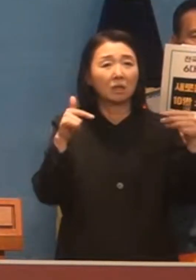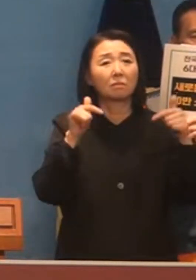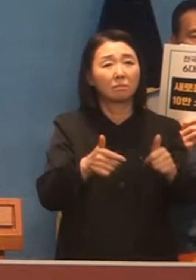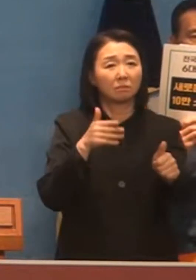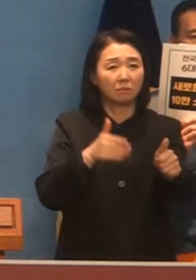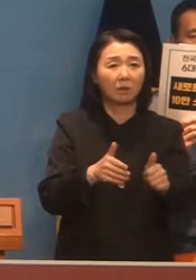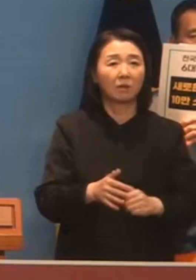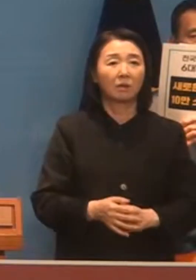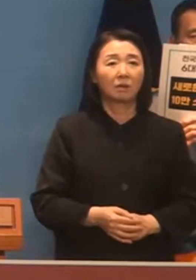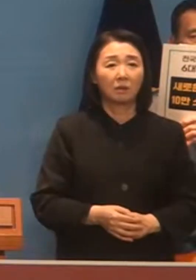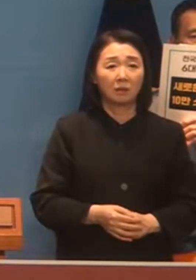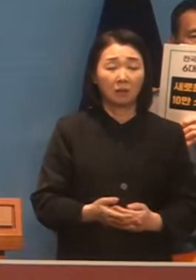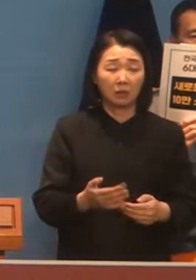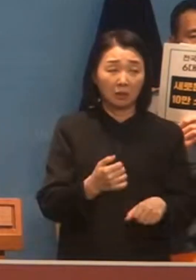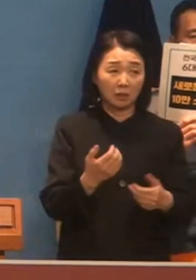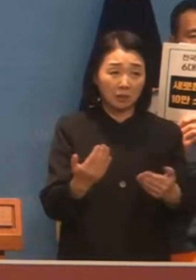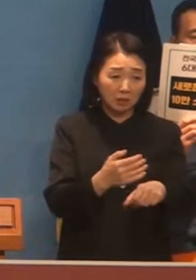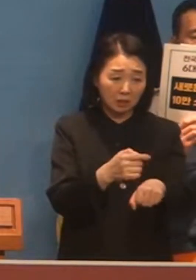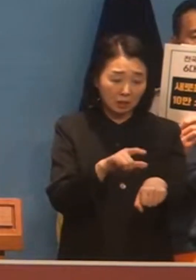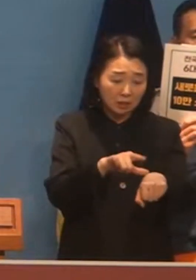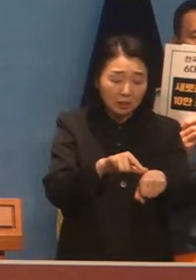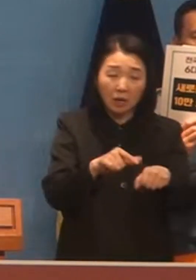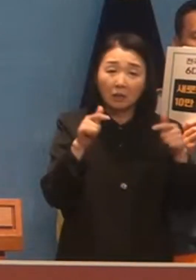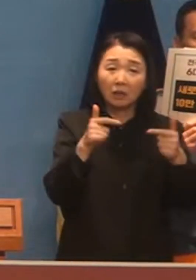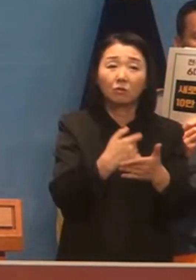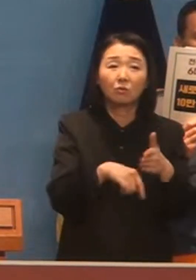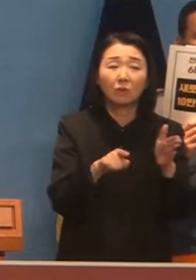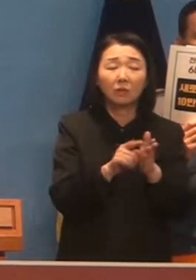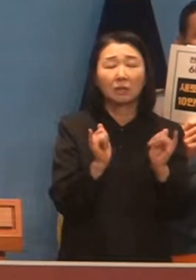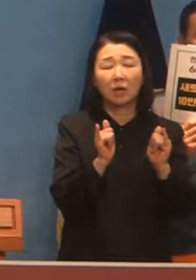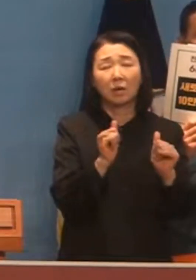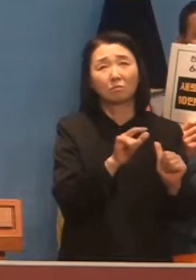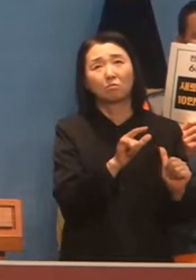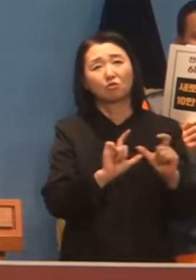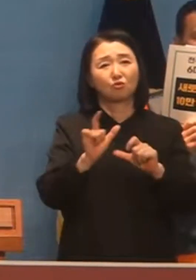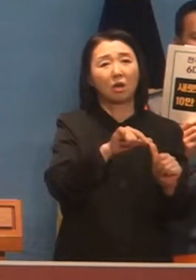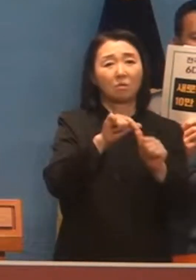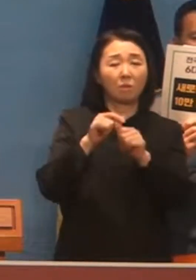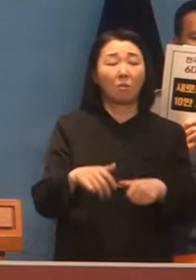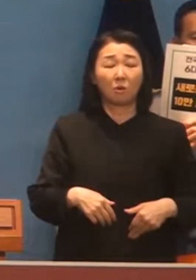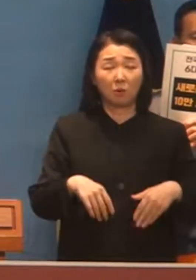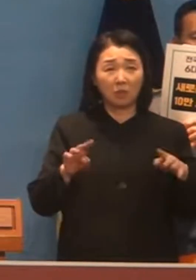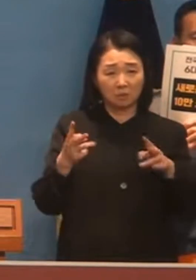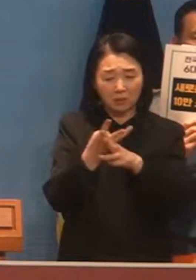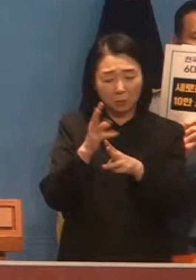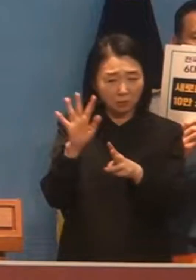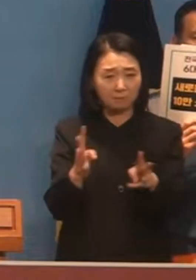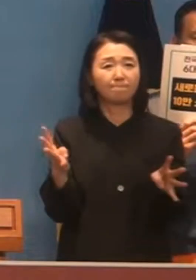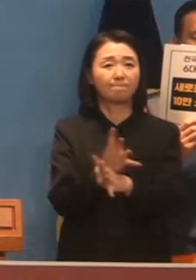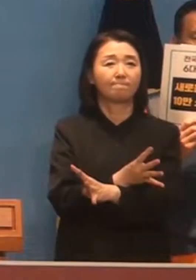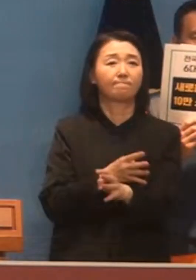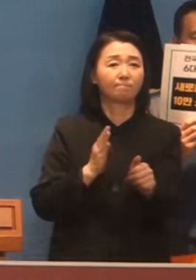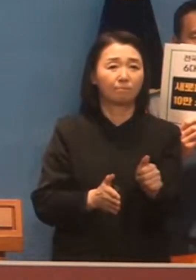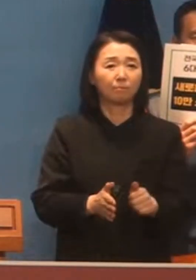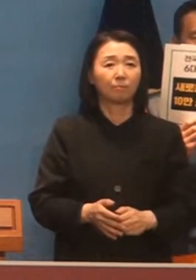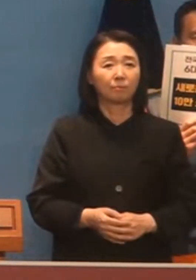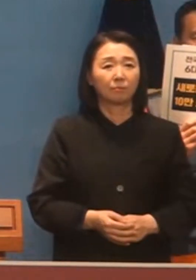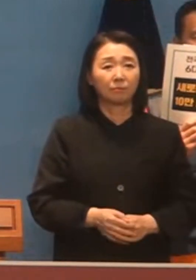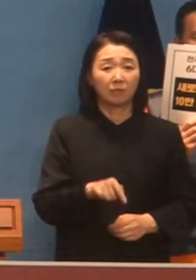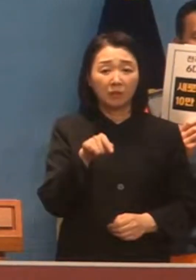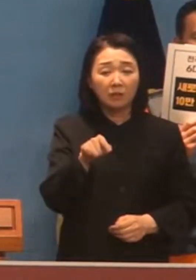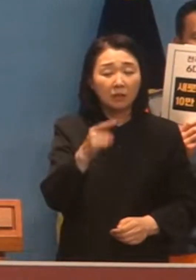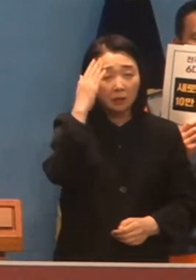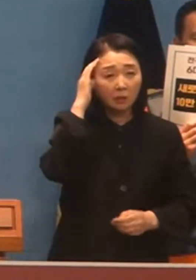합니다. 노동시간 단축을 위해서는 인력 확충을 통한 4교대제 근무를 도입해야 합니다.